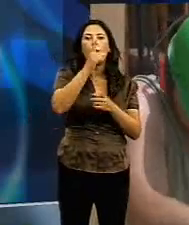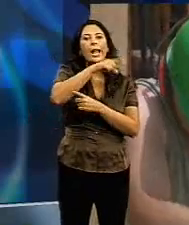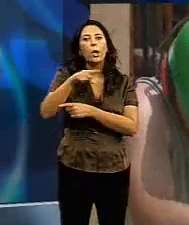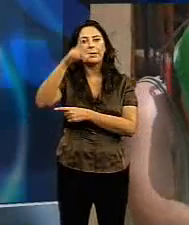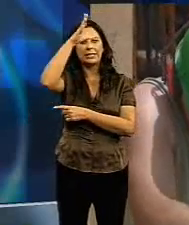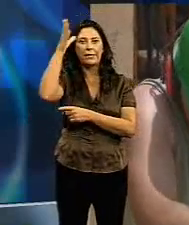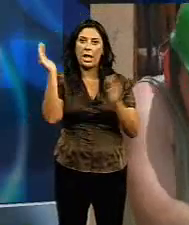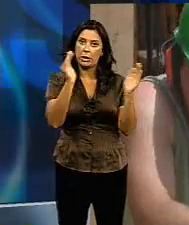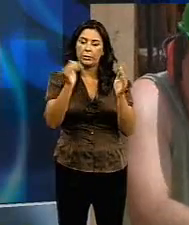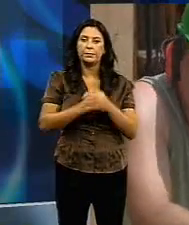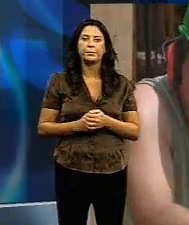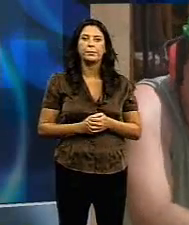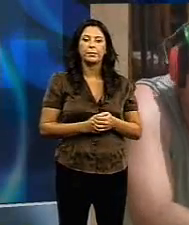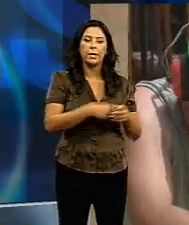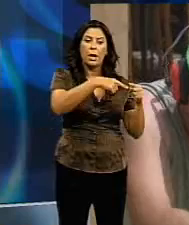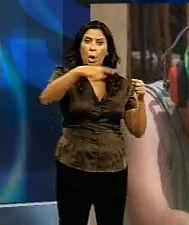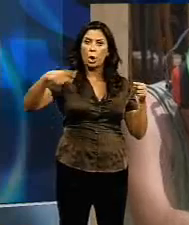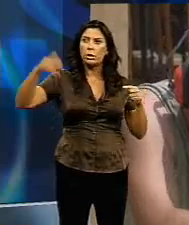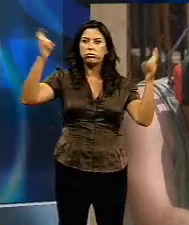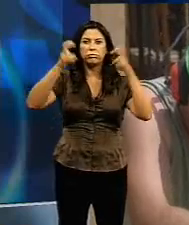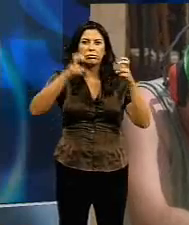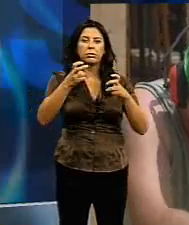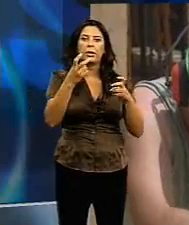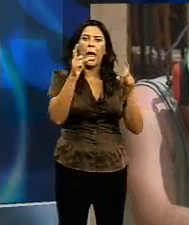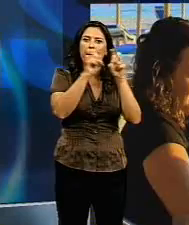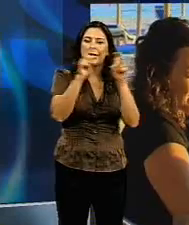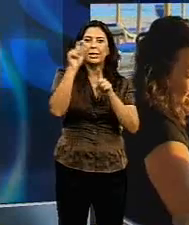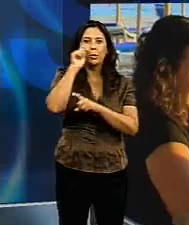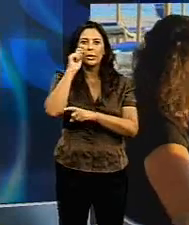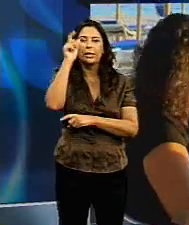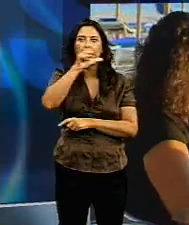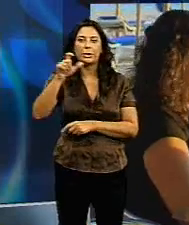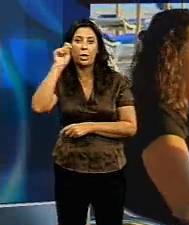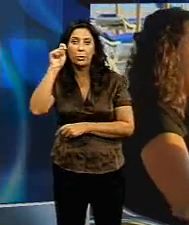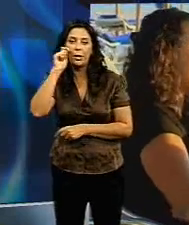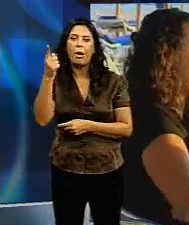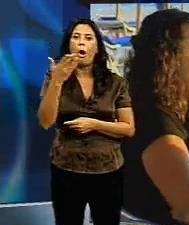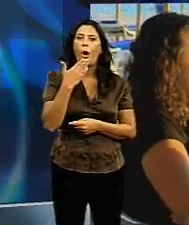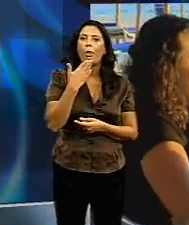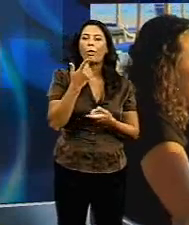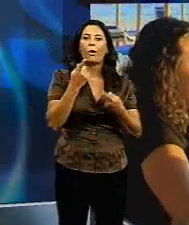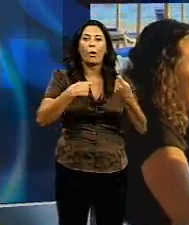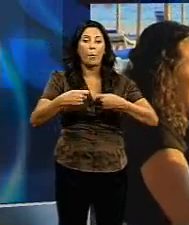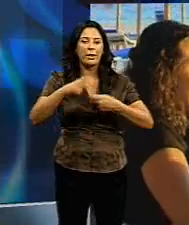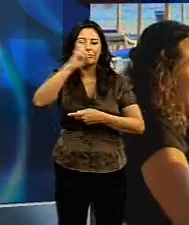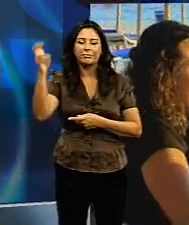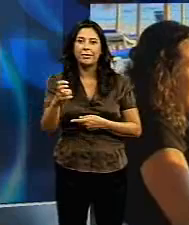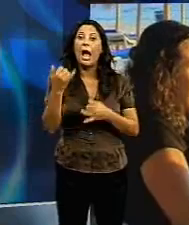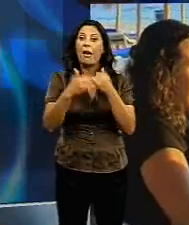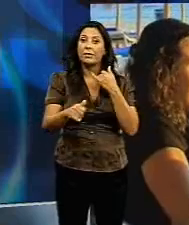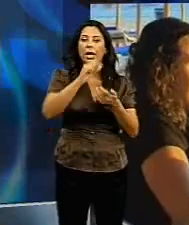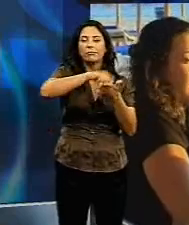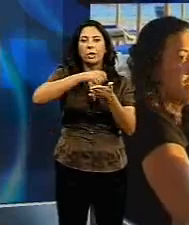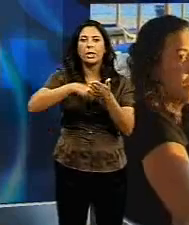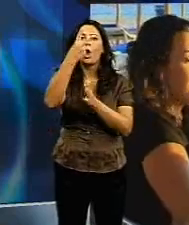verano. Con la costa a tope de veraneantes, empresas turísticas, de restauración, ocio y comercio, han engrosado sus plantillas con